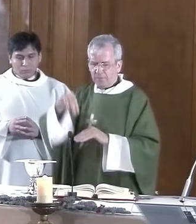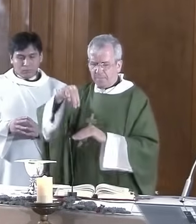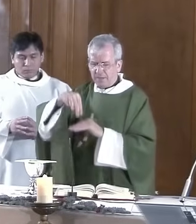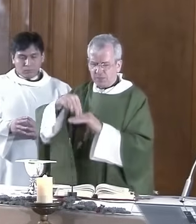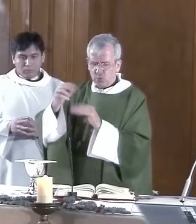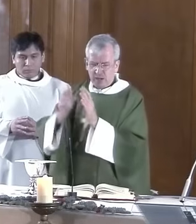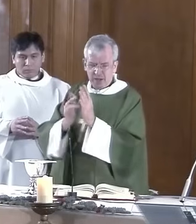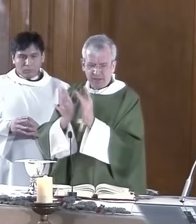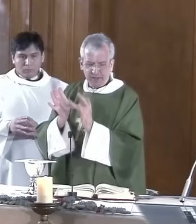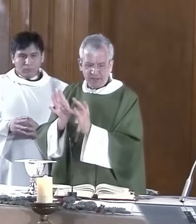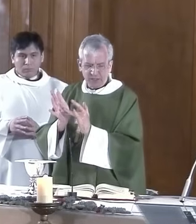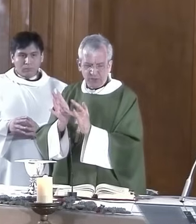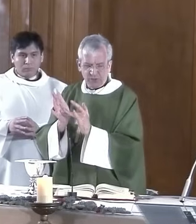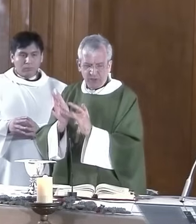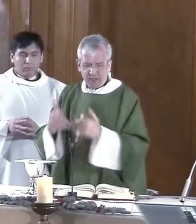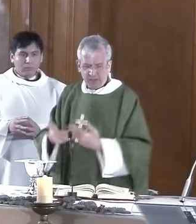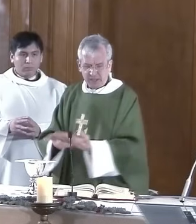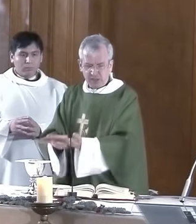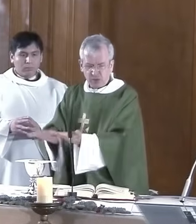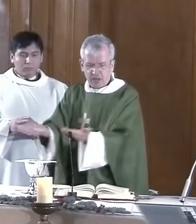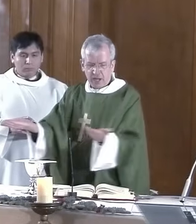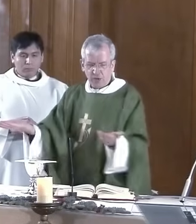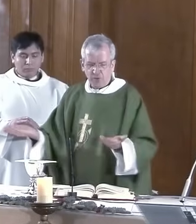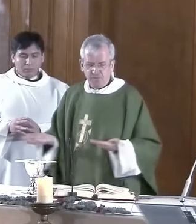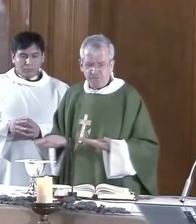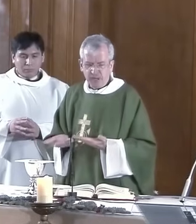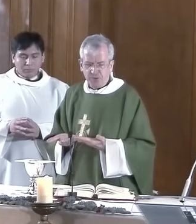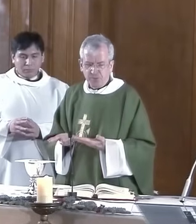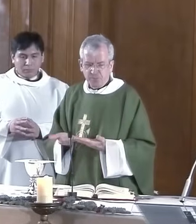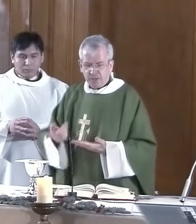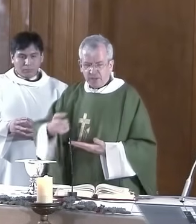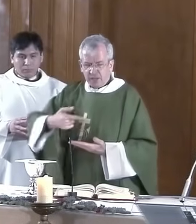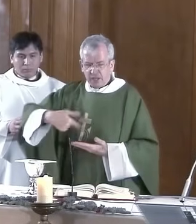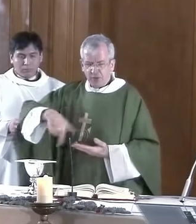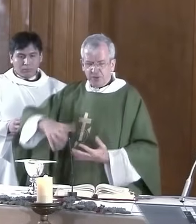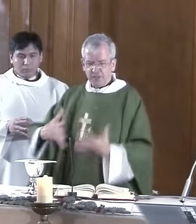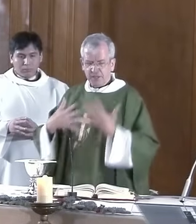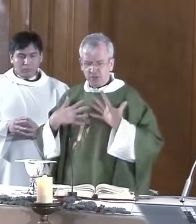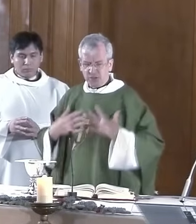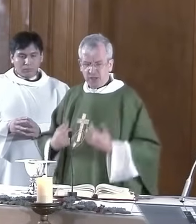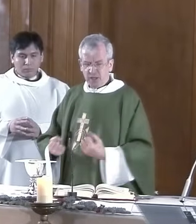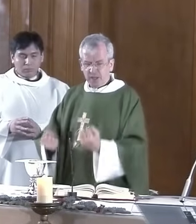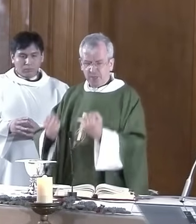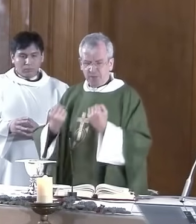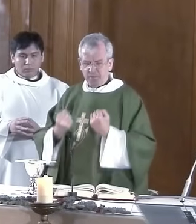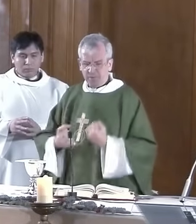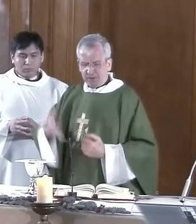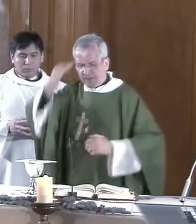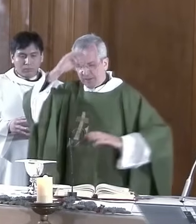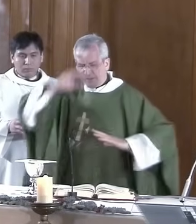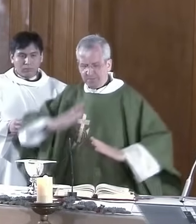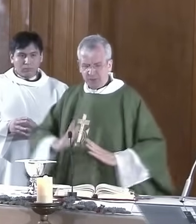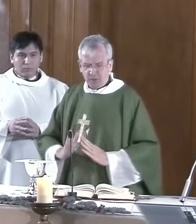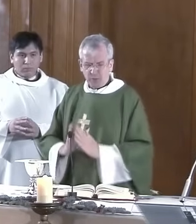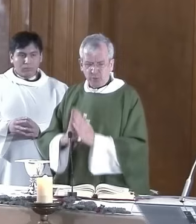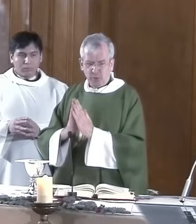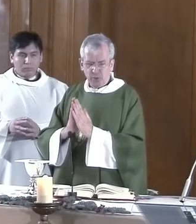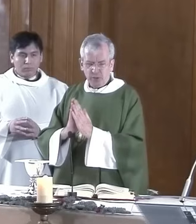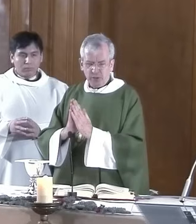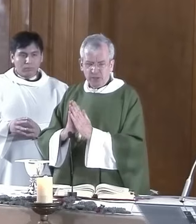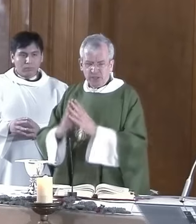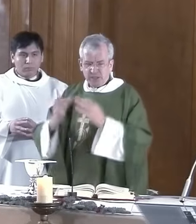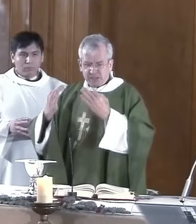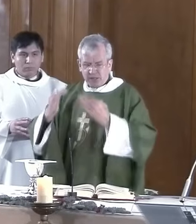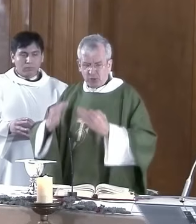sacrificio pascual de Cristo que se nos ha confiado, y concédenos que por la fuerza del Espíritu y tu